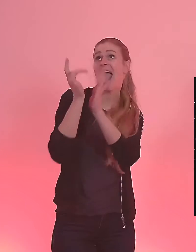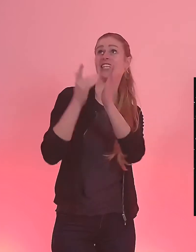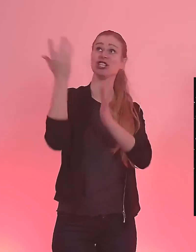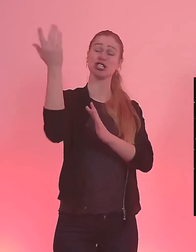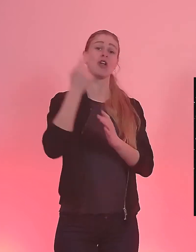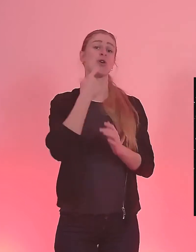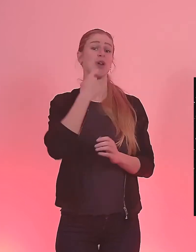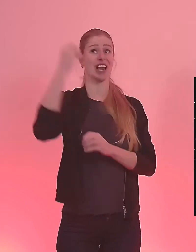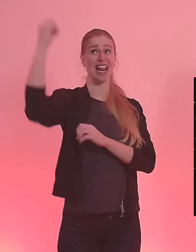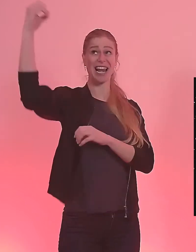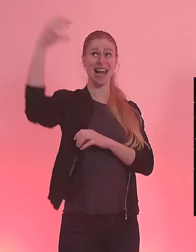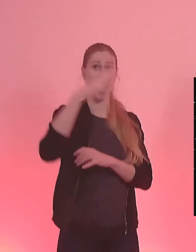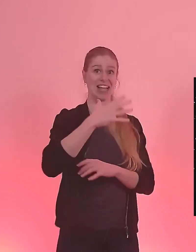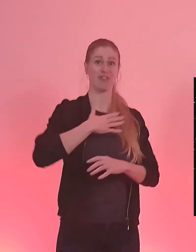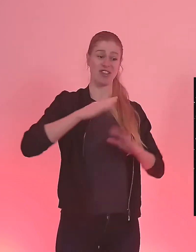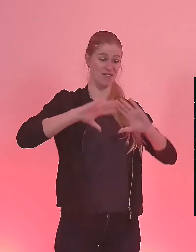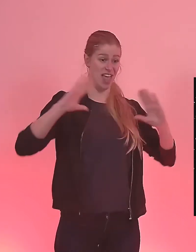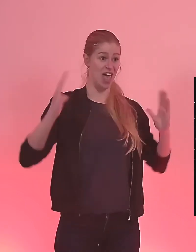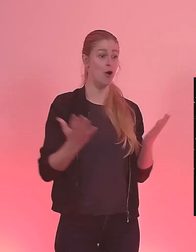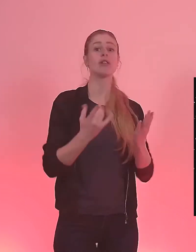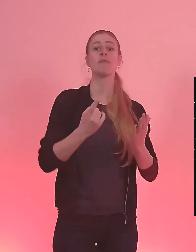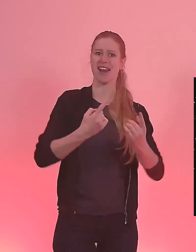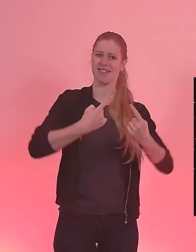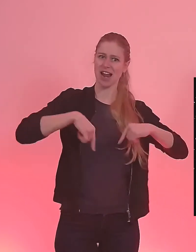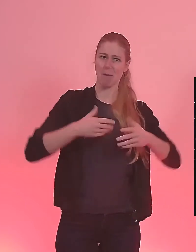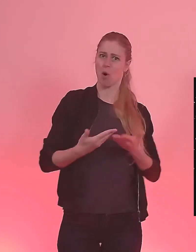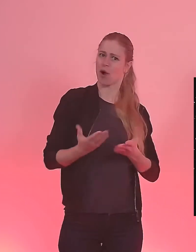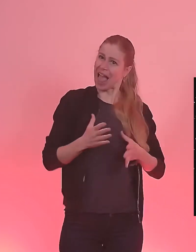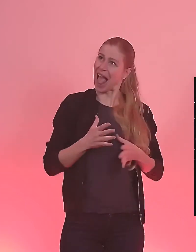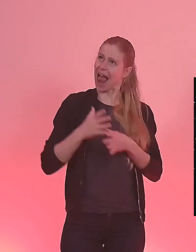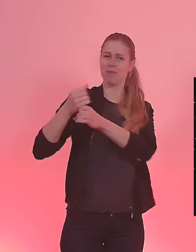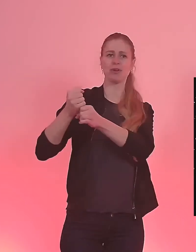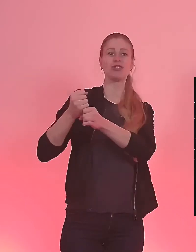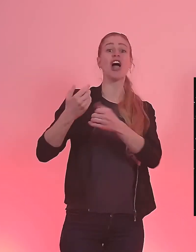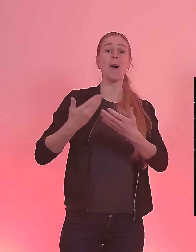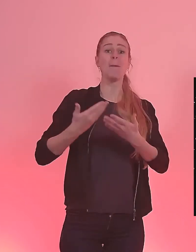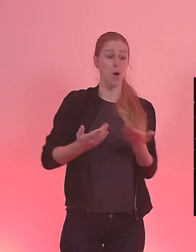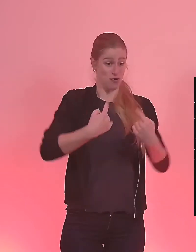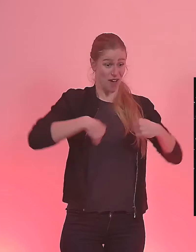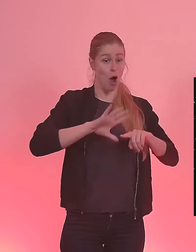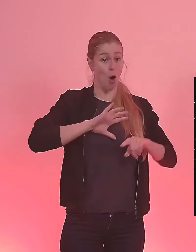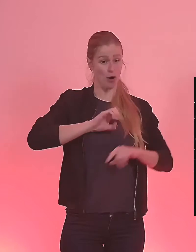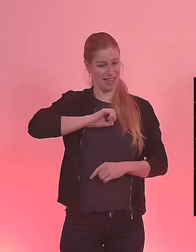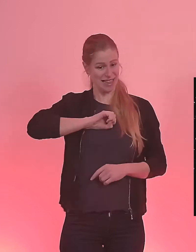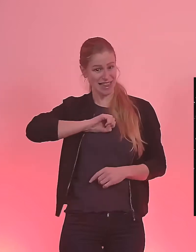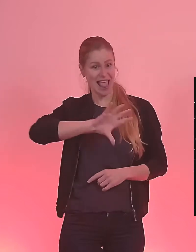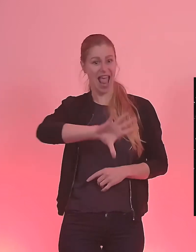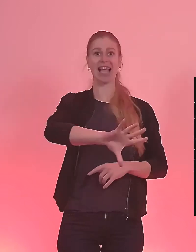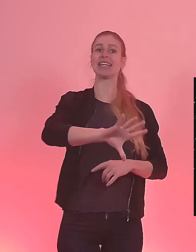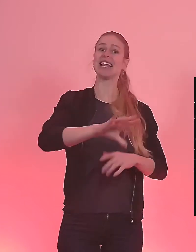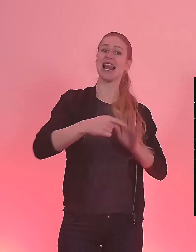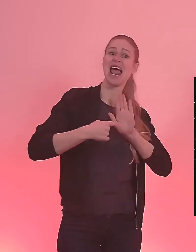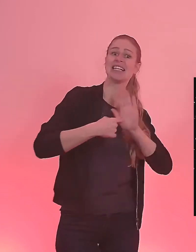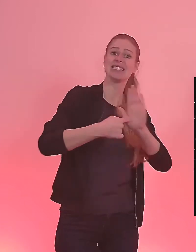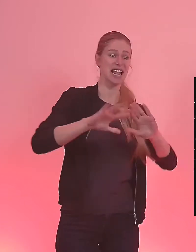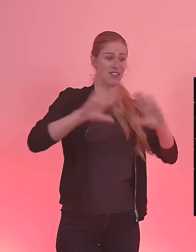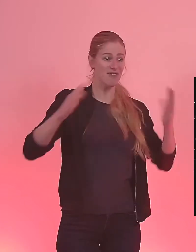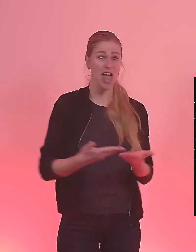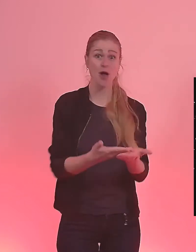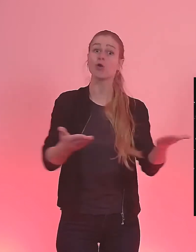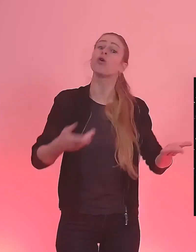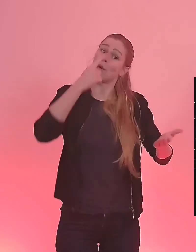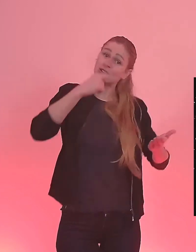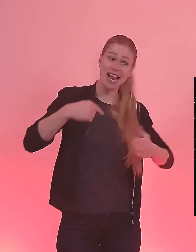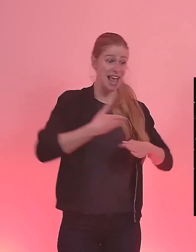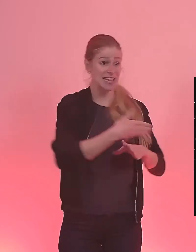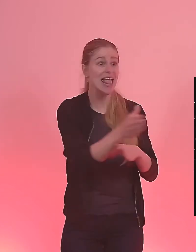in de wereld. Maar wij mogen natuurlijk een handje helpen. Dus eigenlijk mogen wij ook het licht laten zien aan de wereld... door ons talent te delen